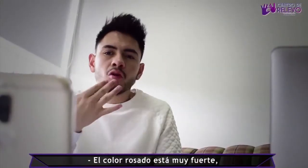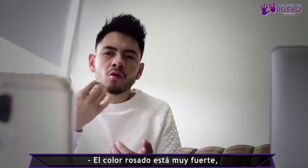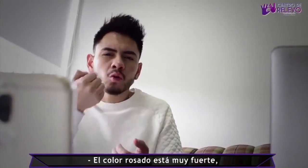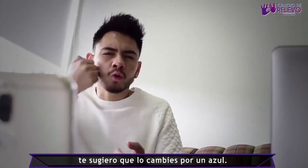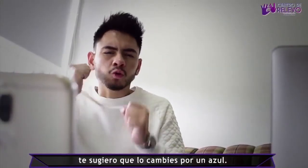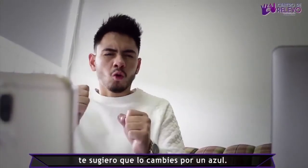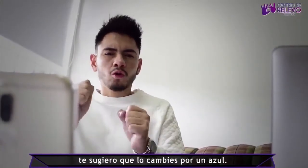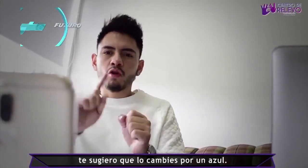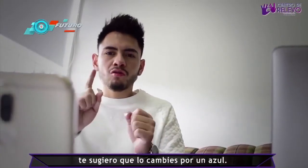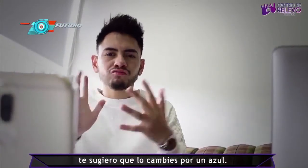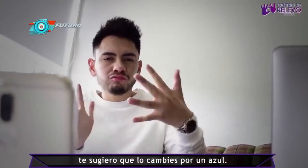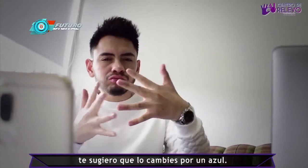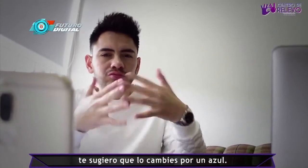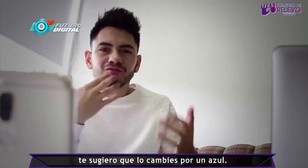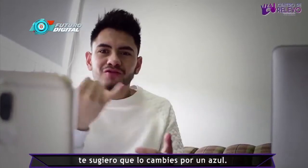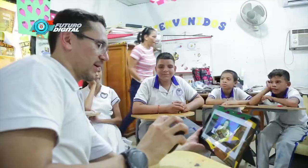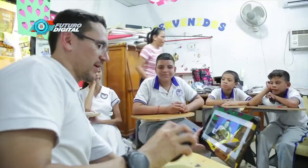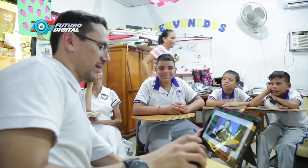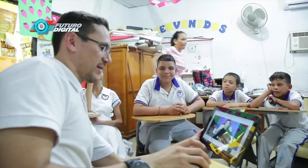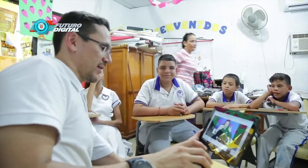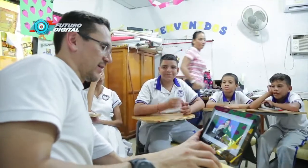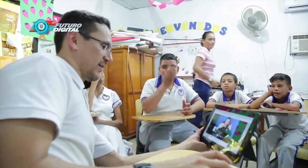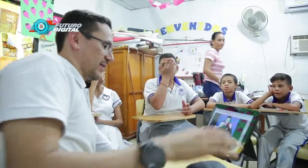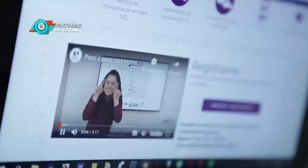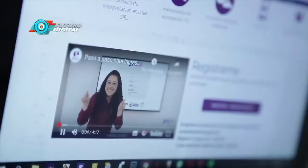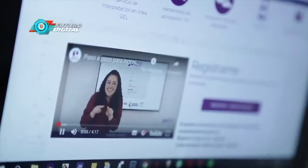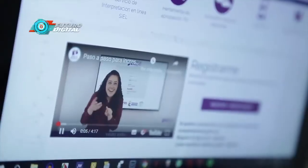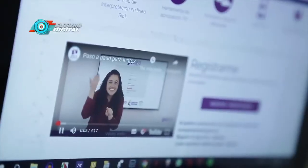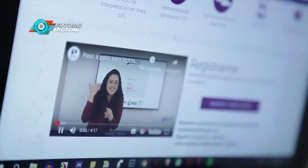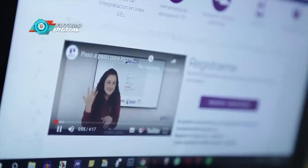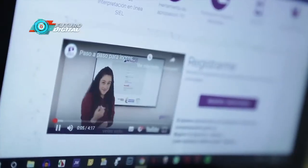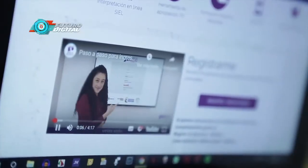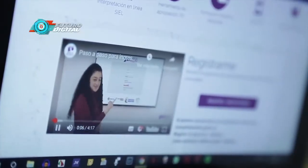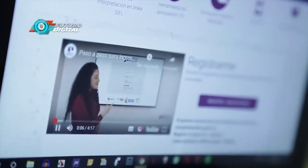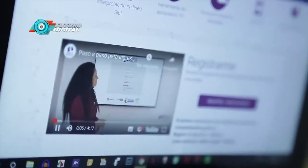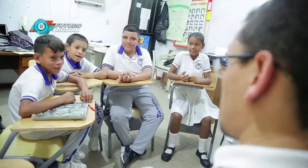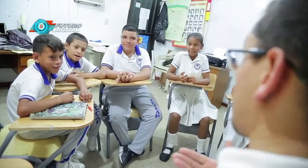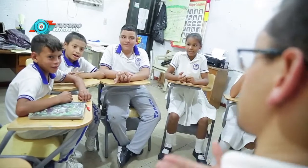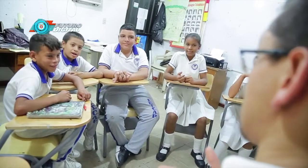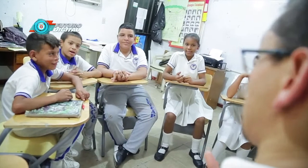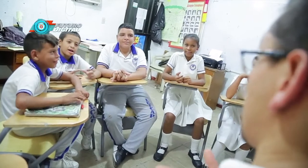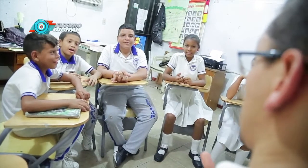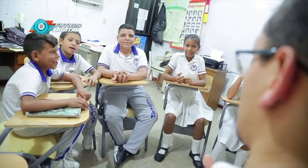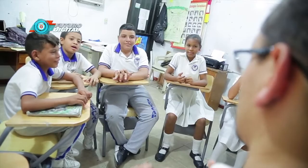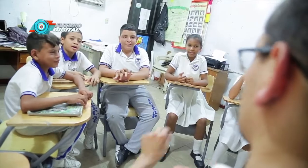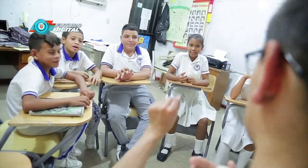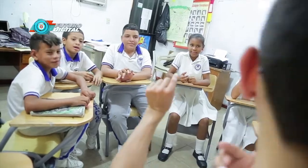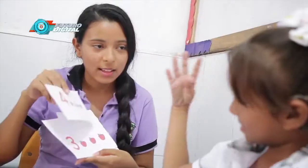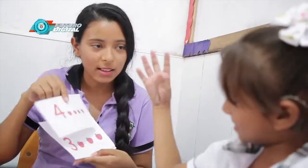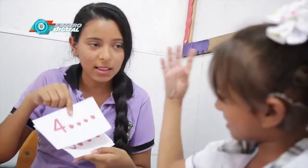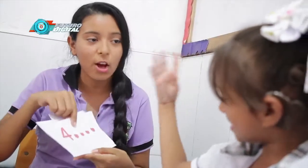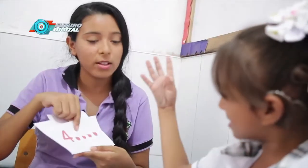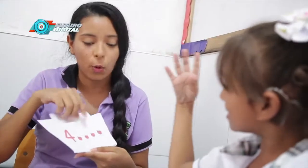que las personas sordas puedan comunicarse con cualquier persona oyente en todo el país, sino que pretende acceder al conocimiento y uso de las TIC, siendo